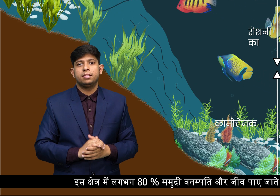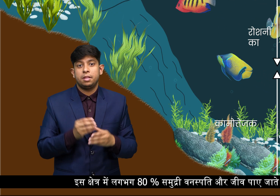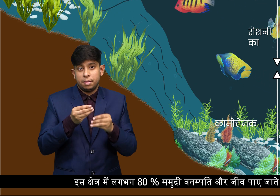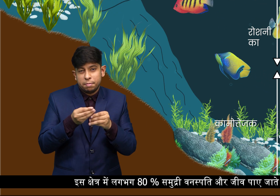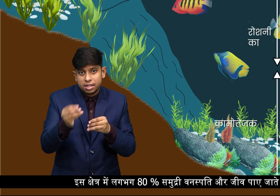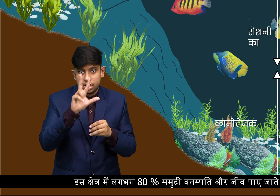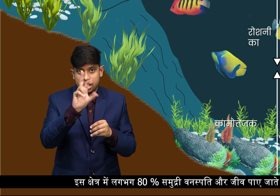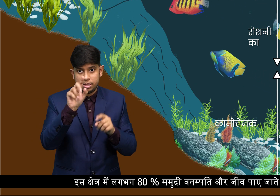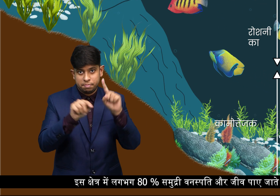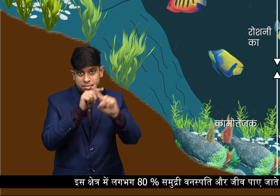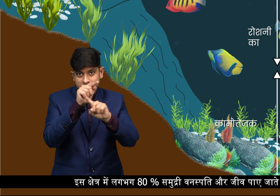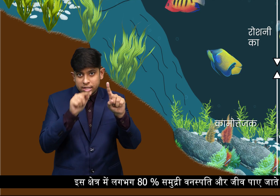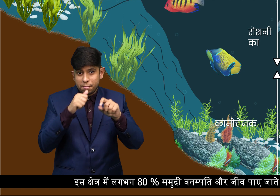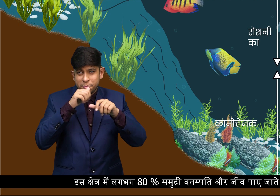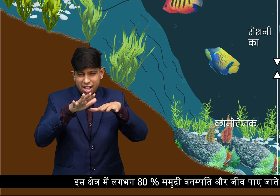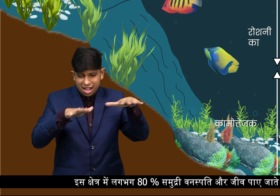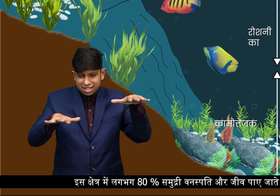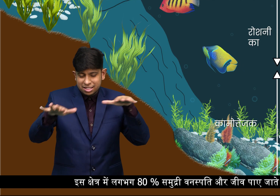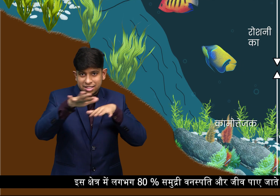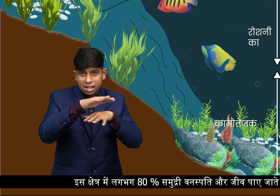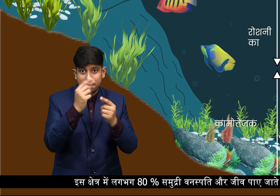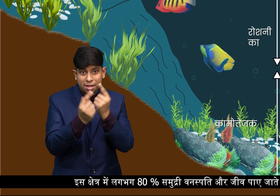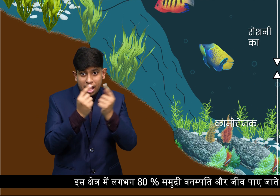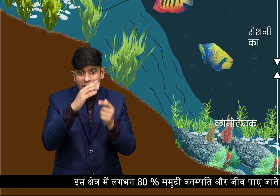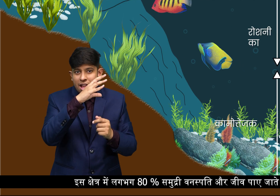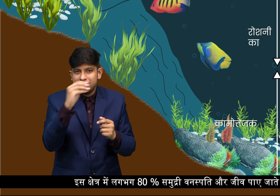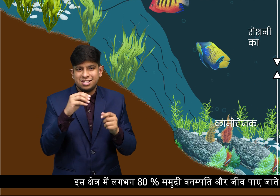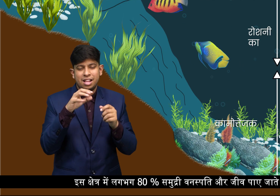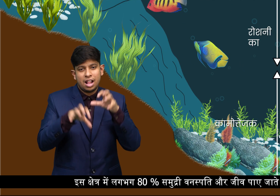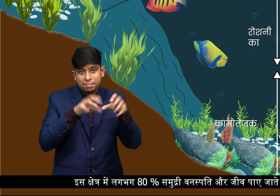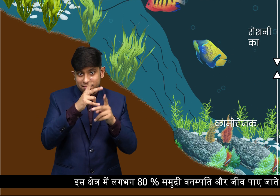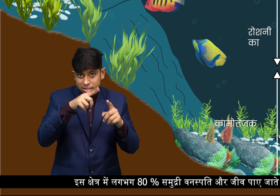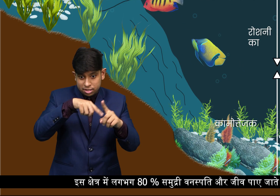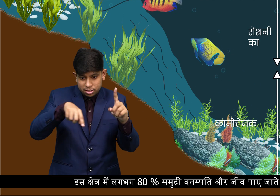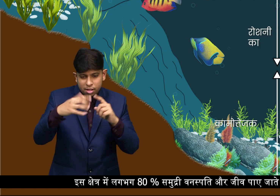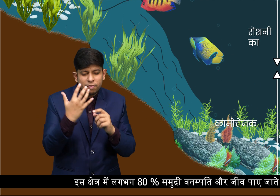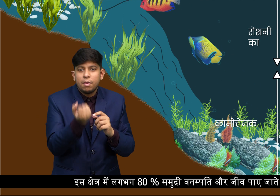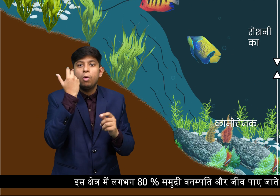इस क्षेत्र में लगभग 80% समुद्री वनस्पति और जीव पाए जाते हैं।